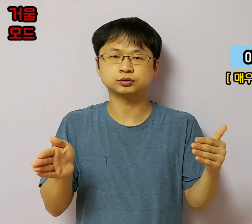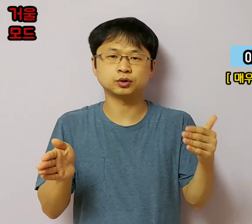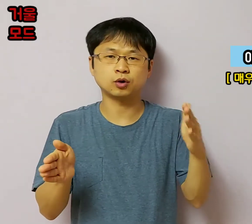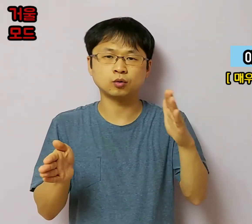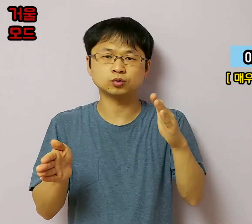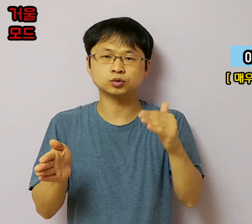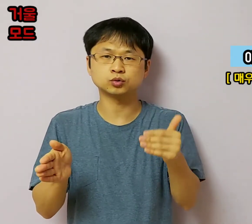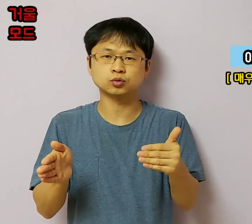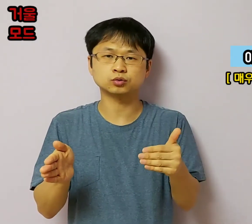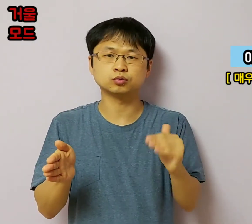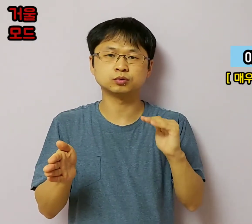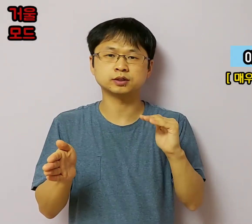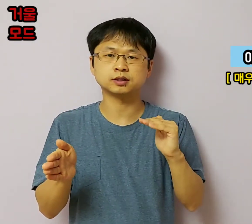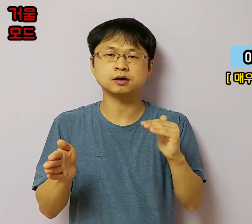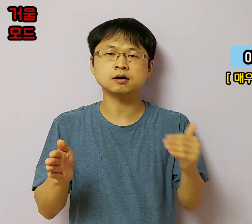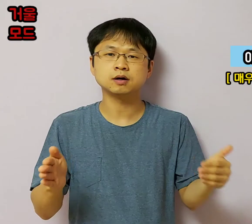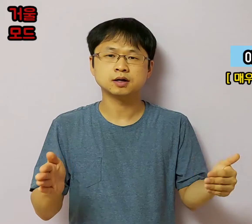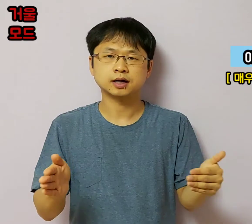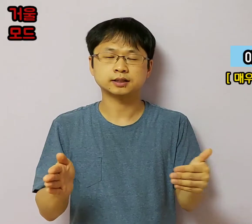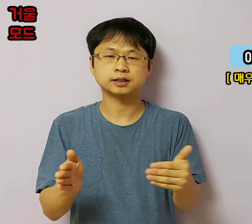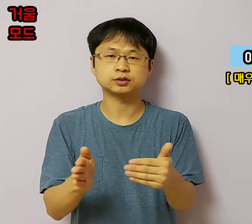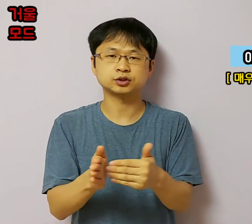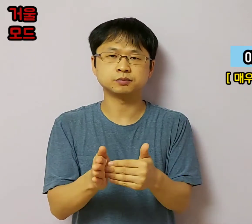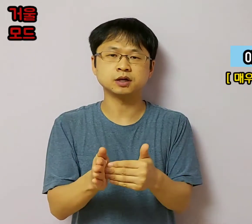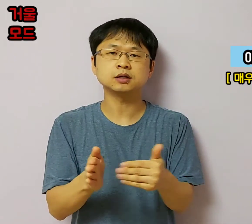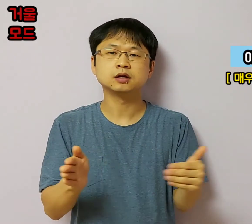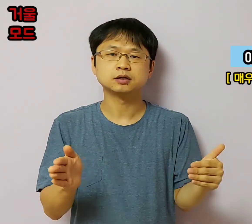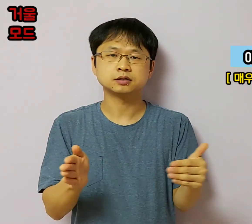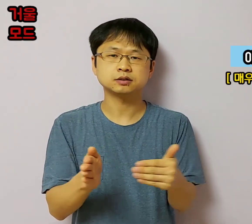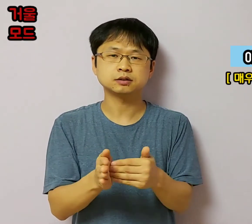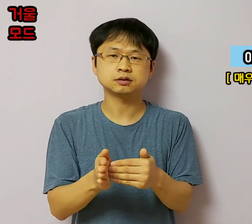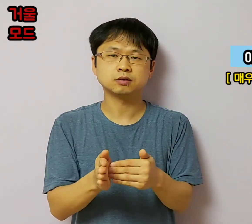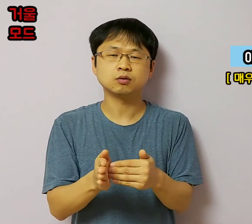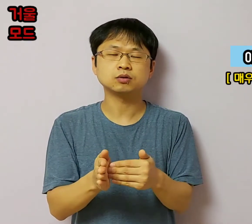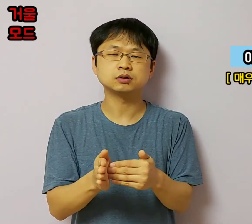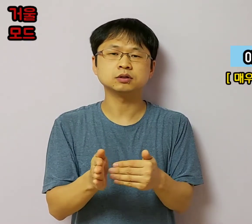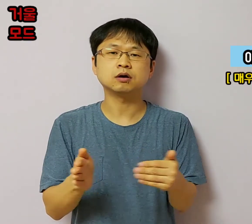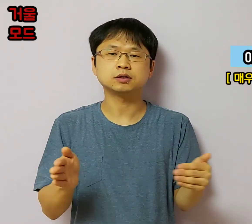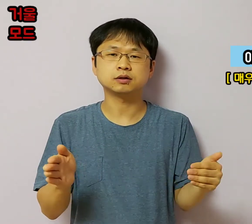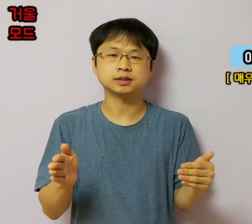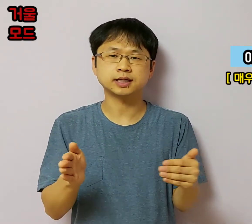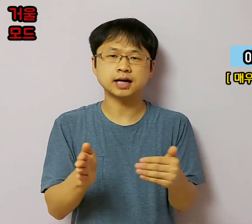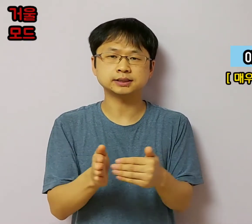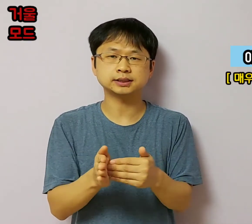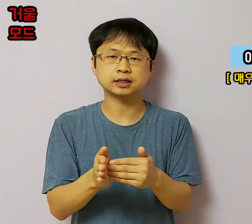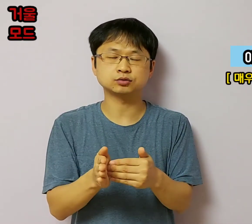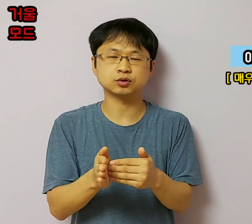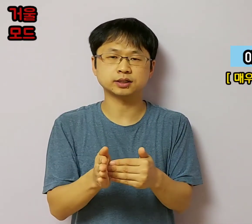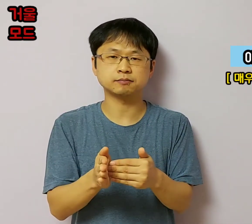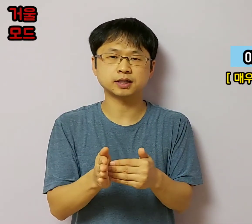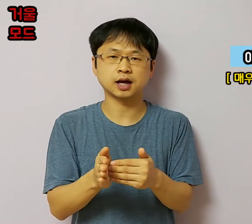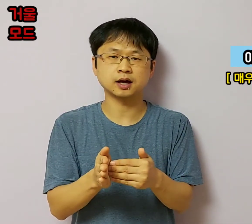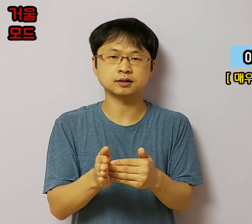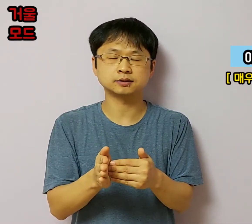세워주시고요. 오른손 손끝 구부려서 갖다 대주시면 끝 혹은 어디까지라는 수어가 됩니다.